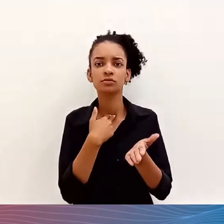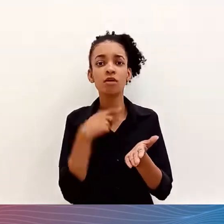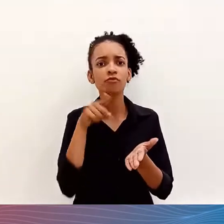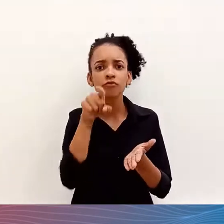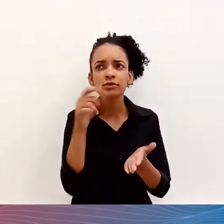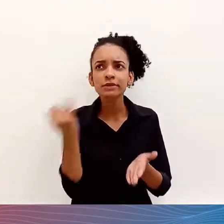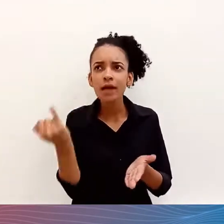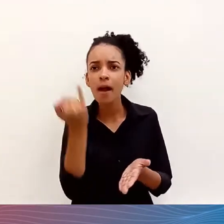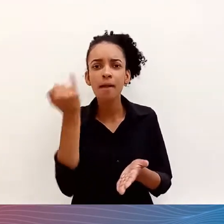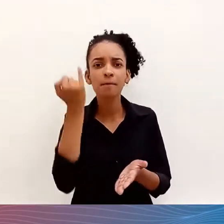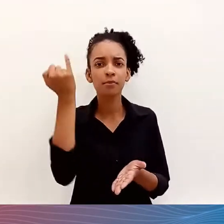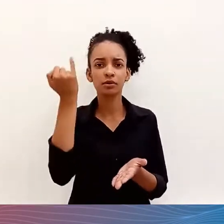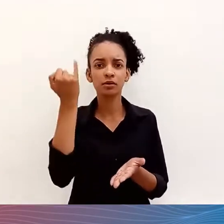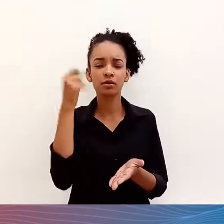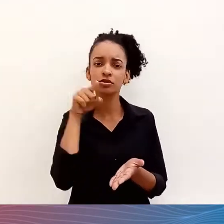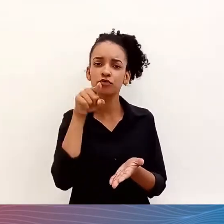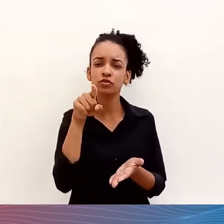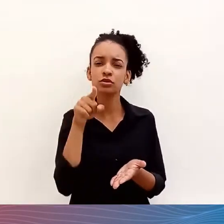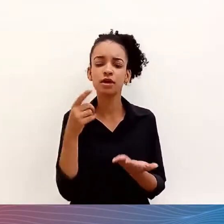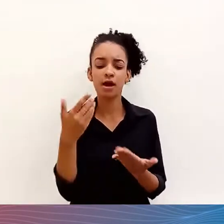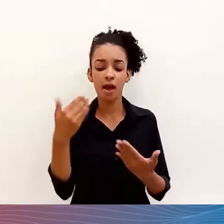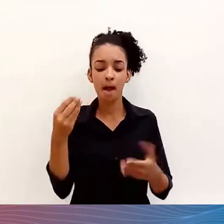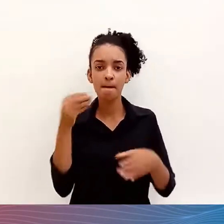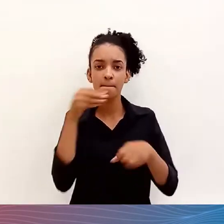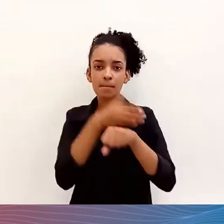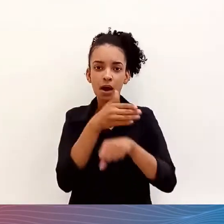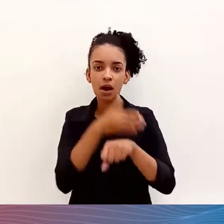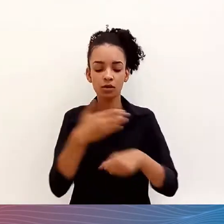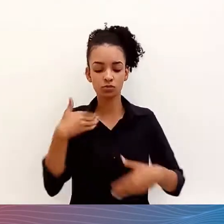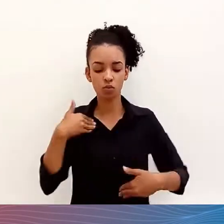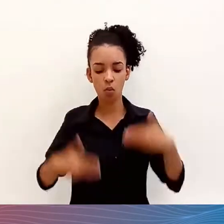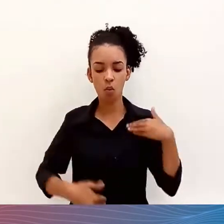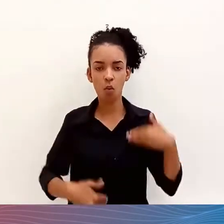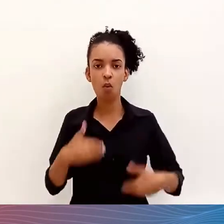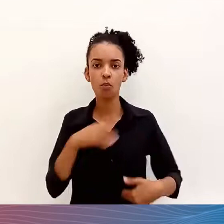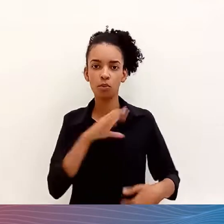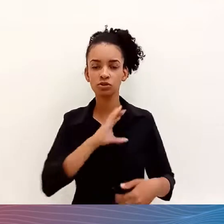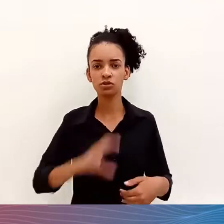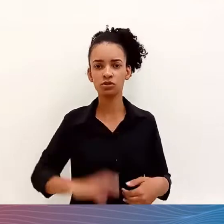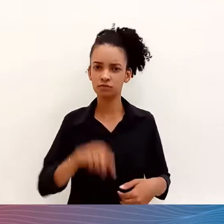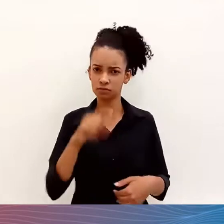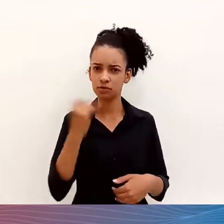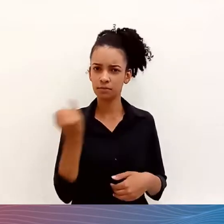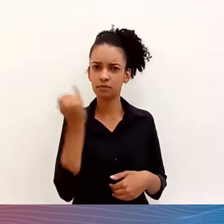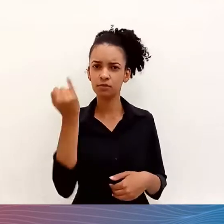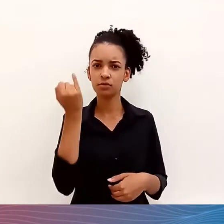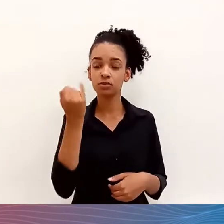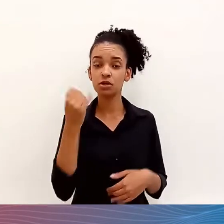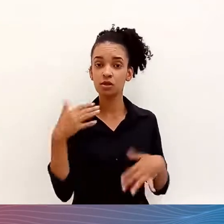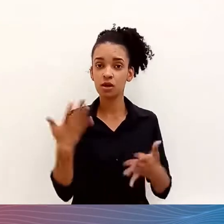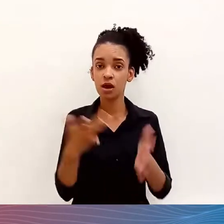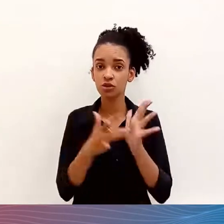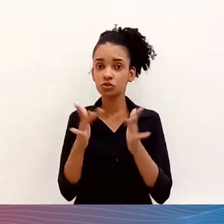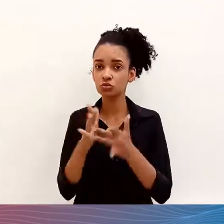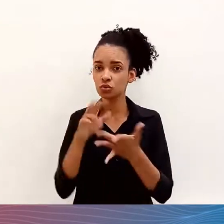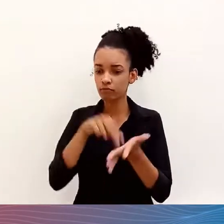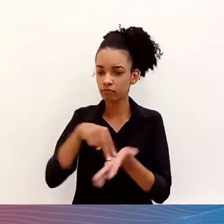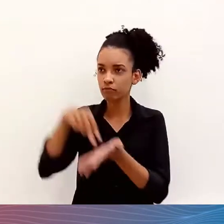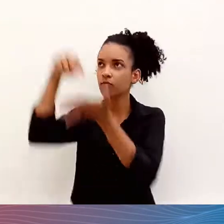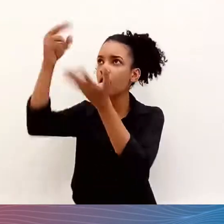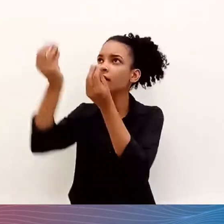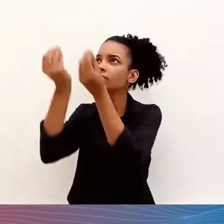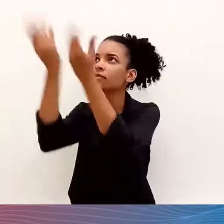Cristo. Então, irmãos, quando Ele subiu às alturas, entregou para Deus Pai devolveu e